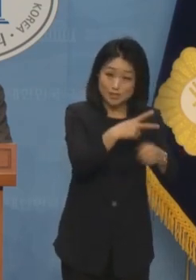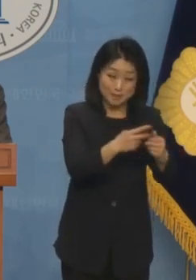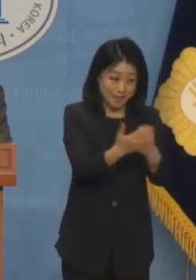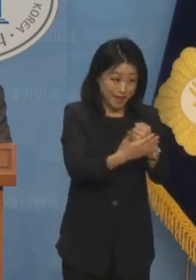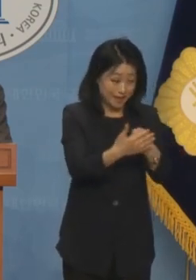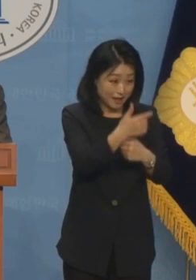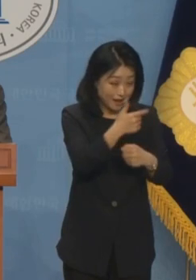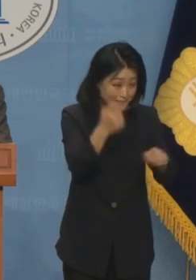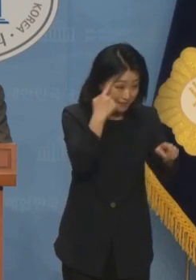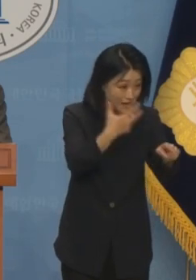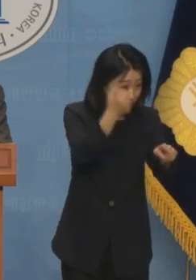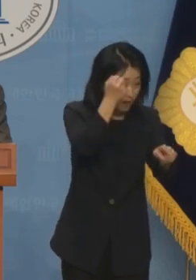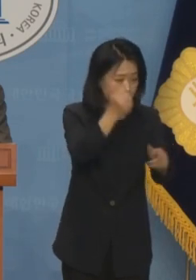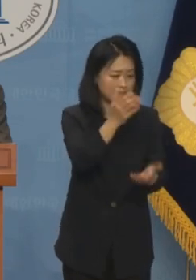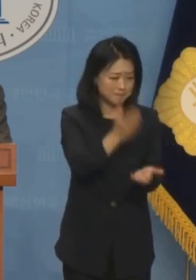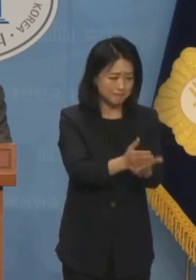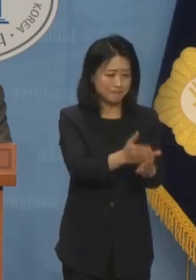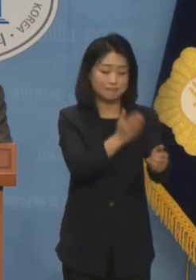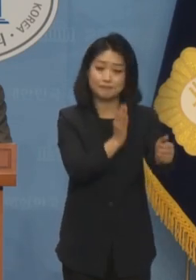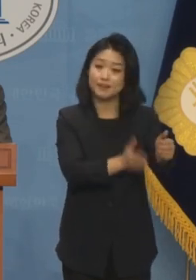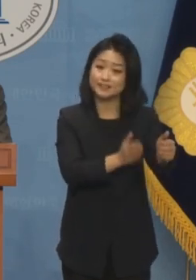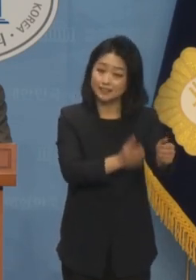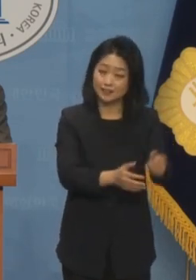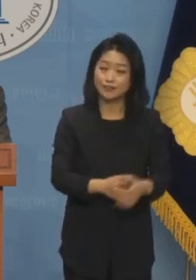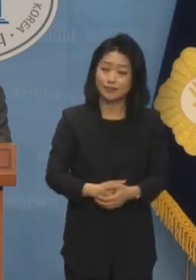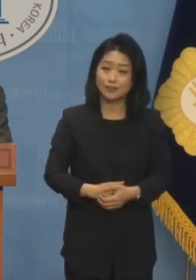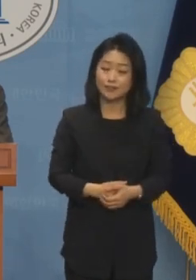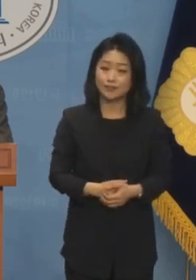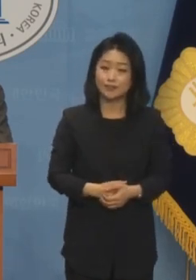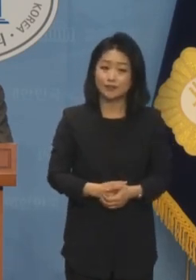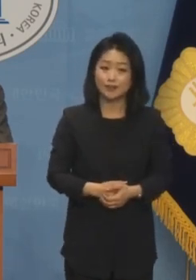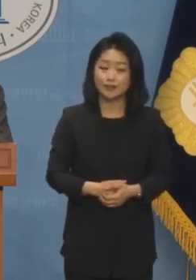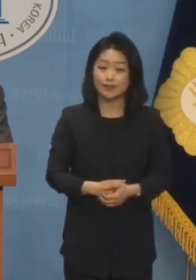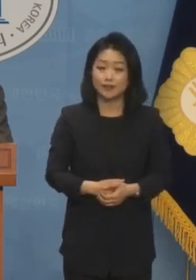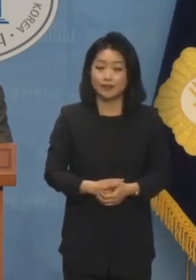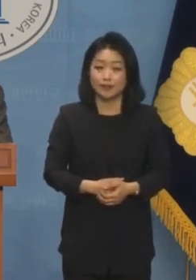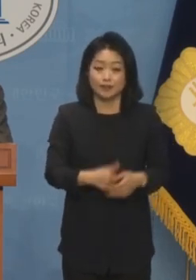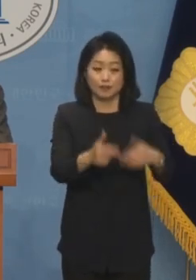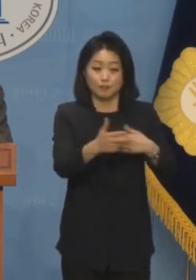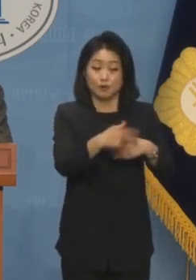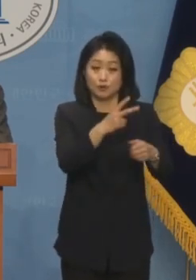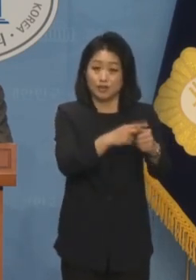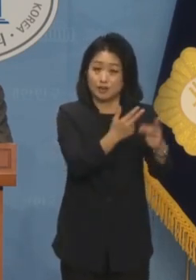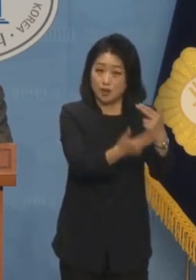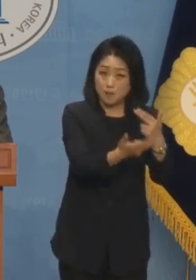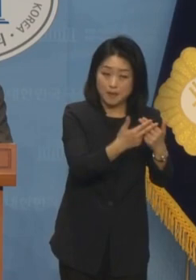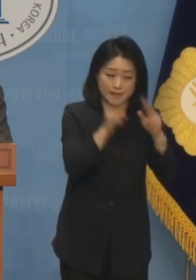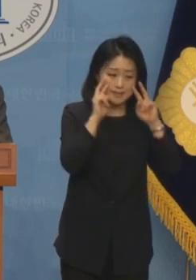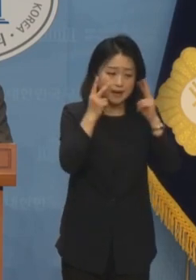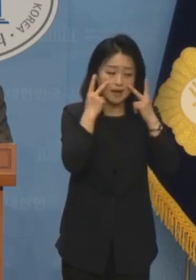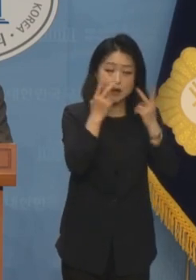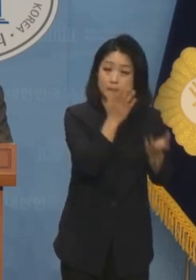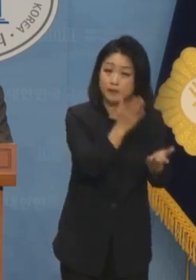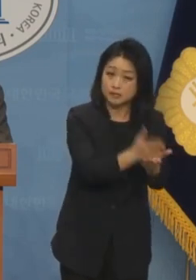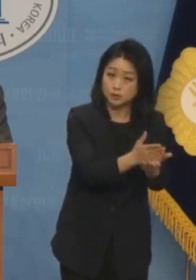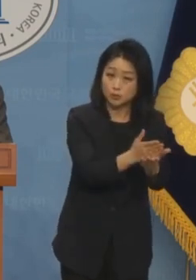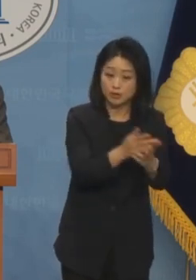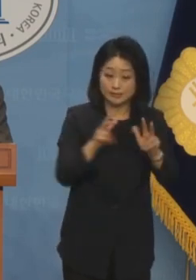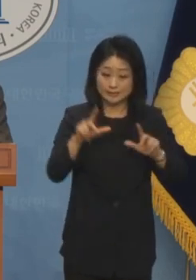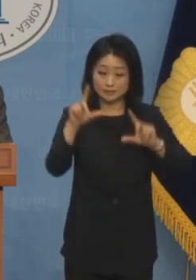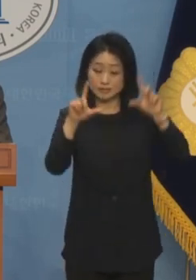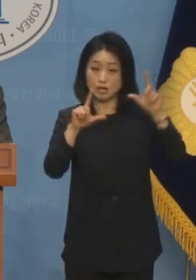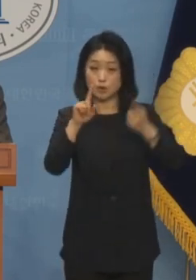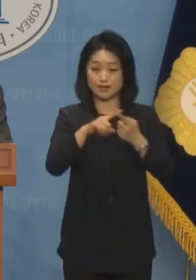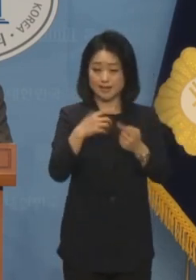아닌지 심각하게 되묻지 않을 수 없습니다. 당연히 의협은 착각과 오독이 아니라 현 상황에